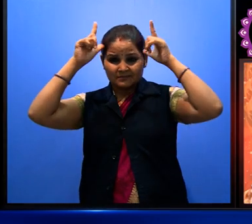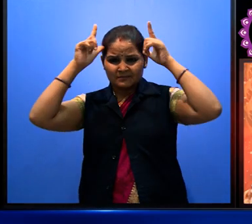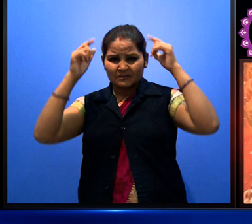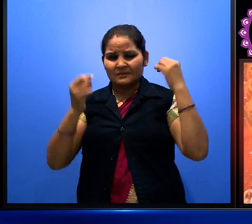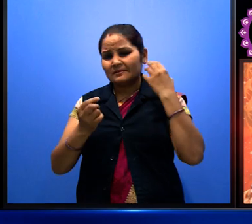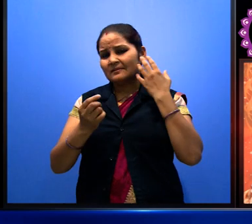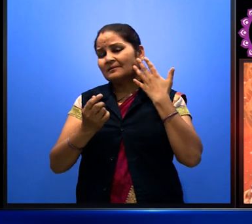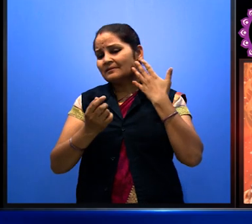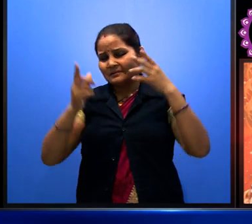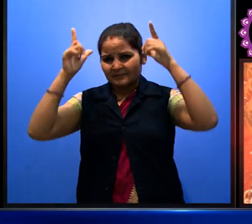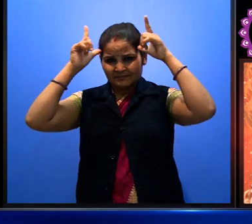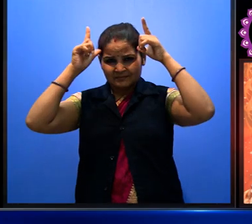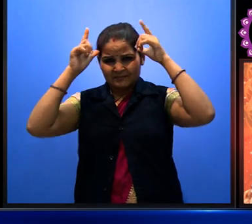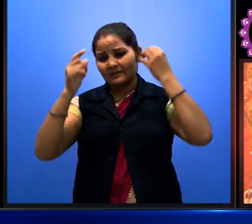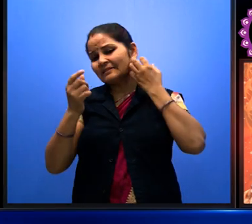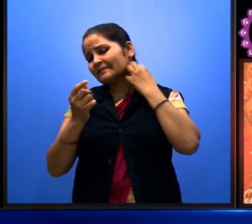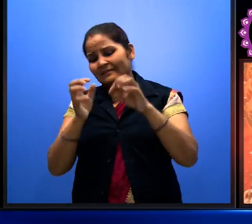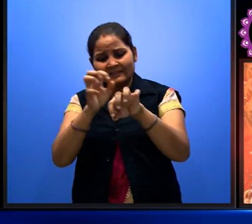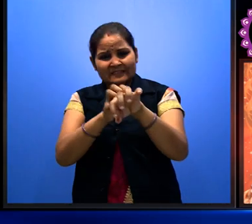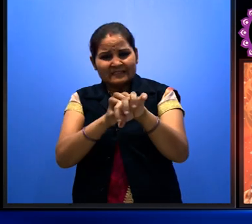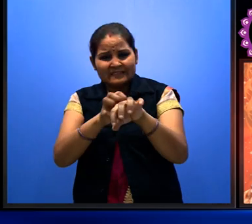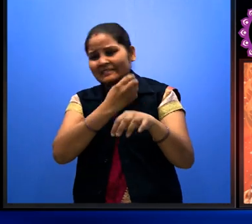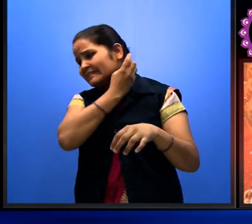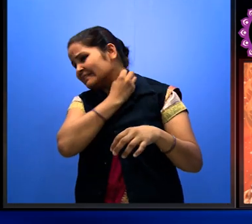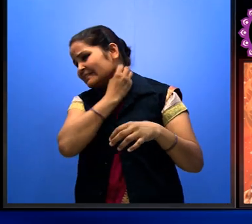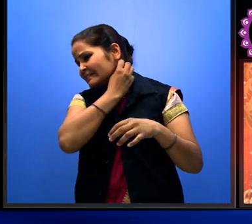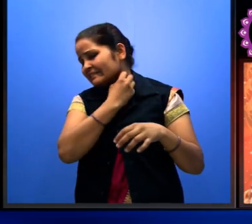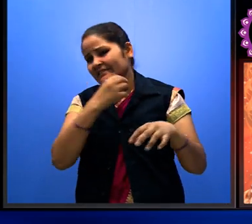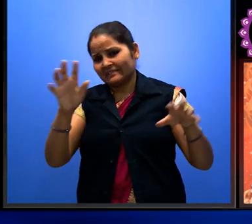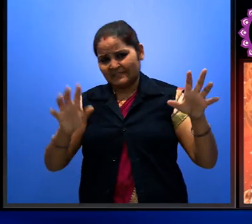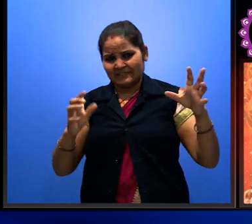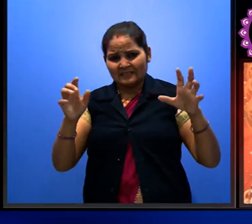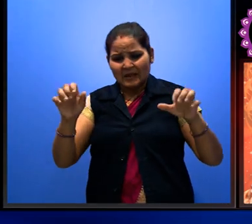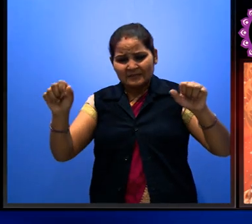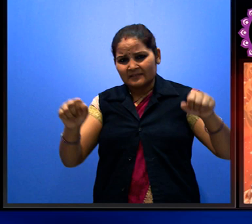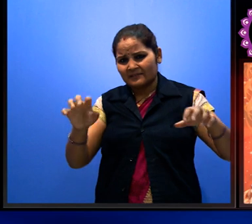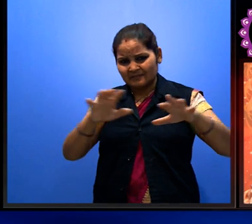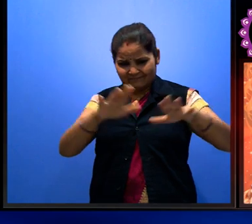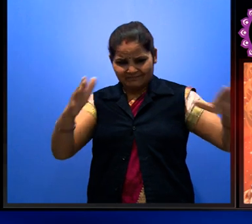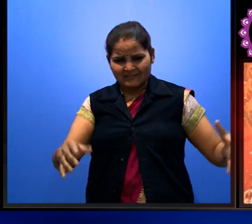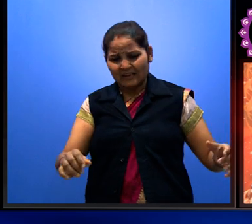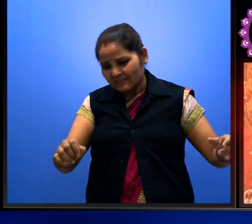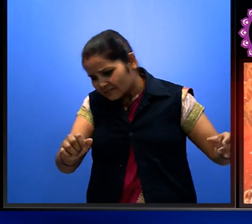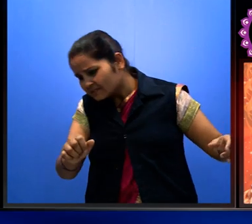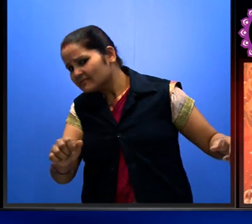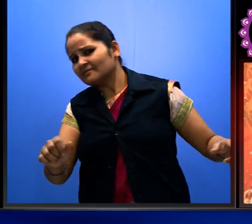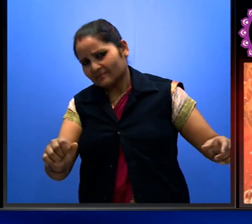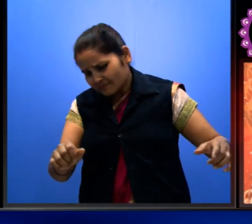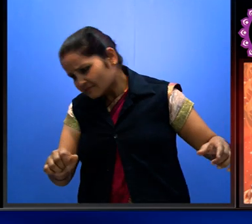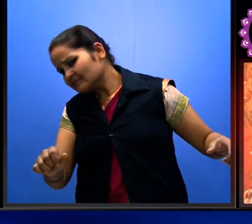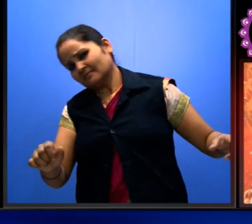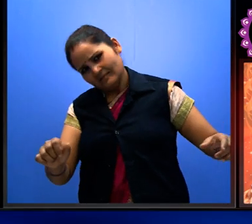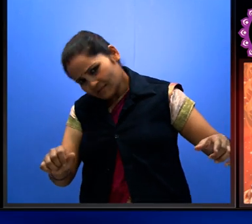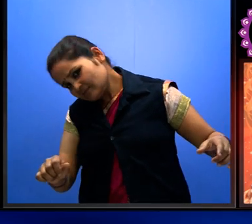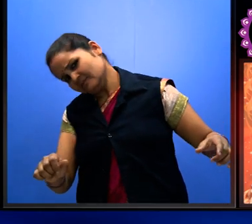आया तो भैंसे को खुजली आने लगी, तो उसने खटिया के पाए से